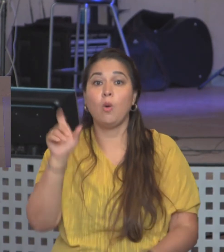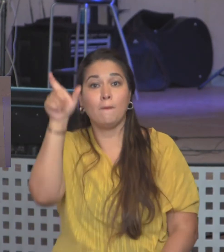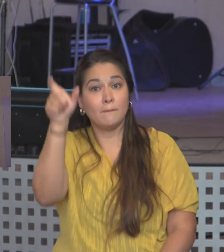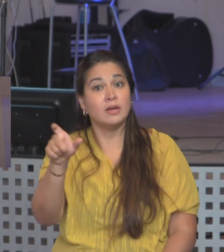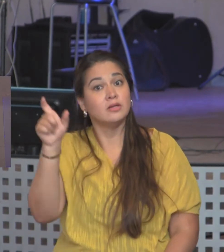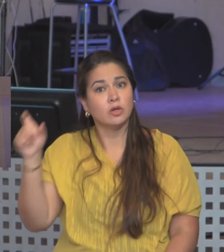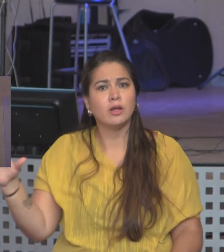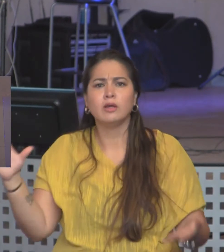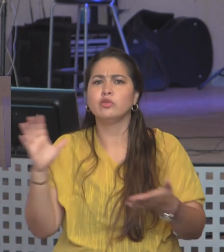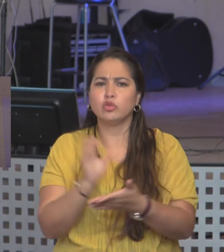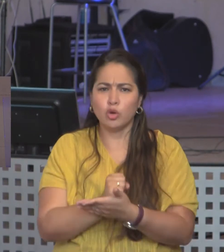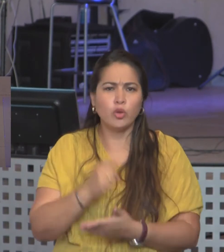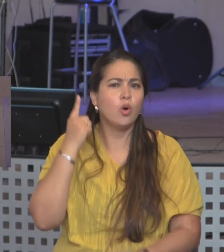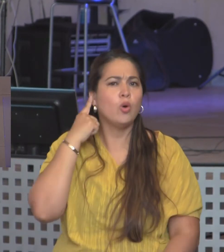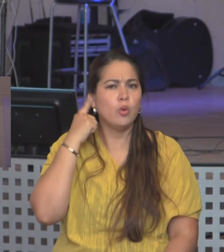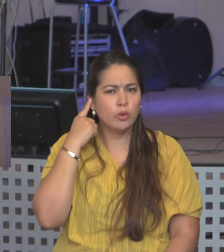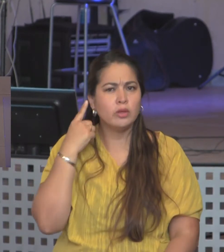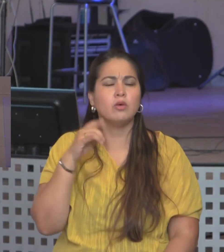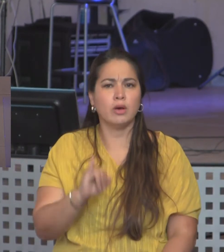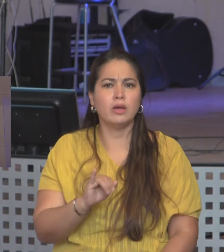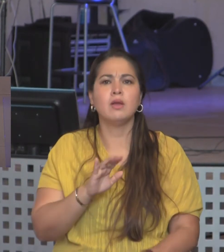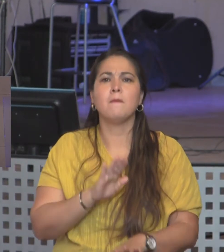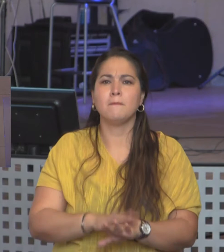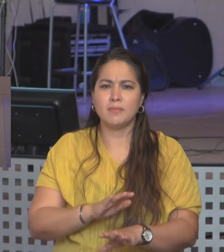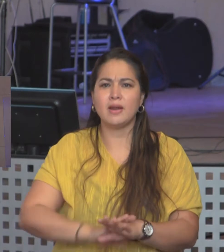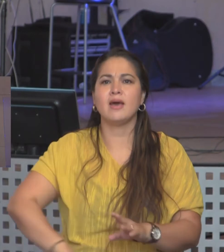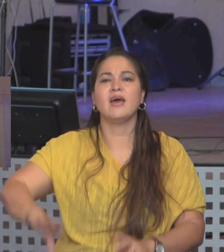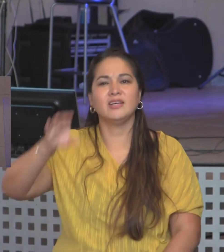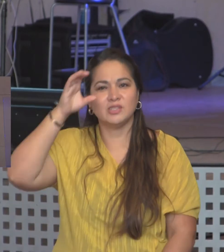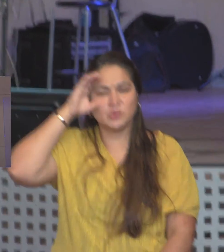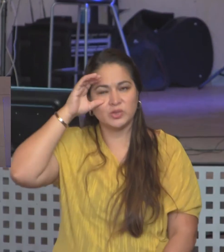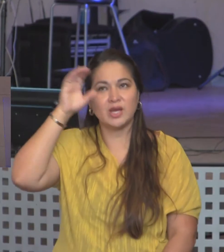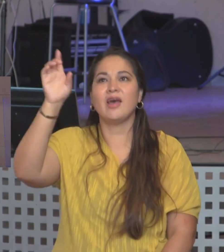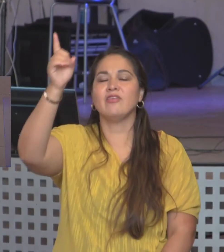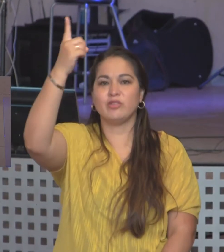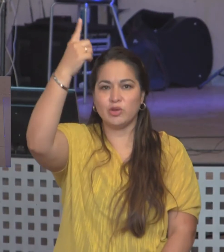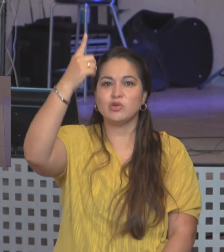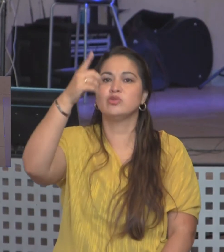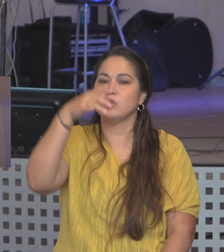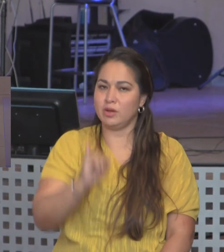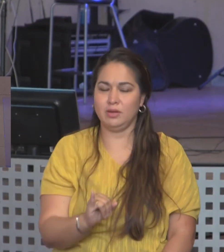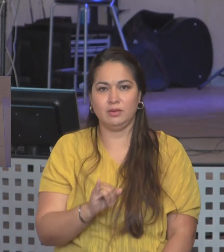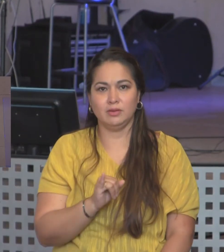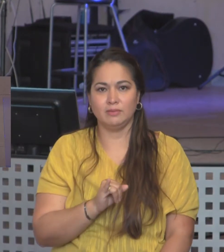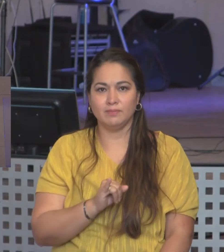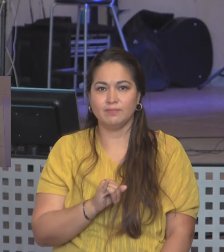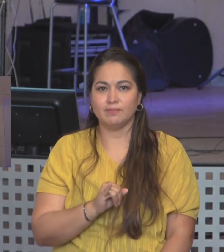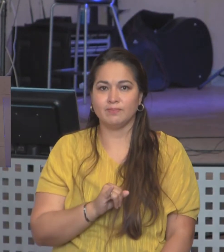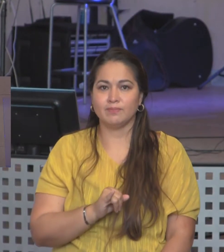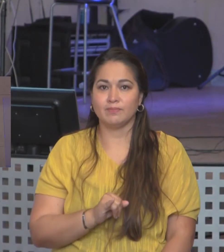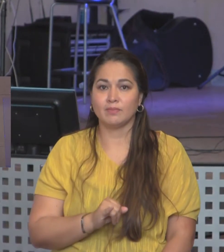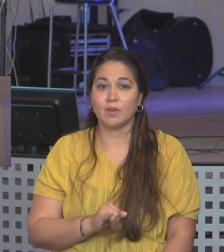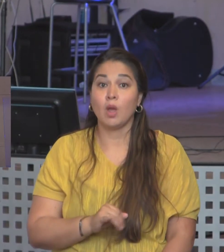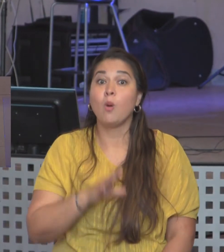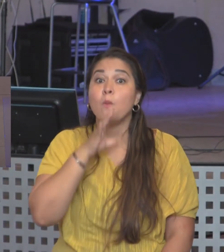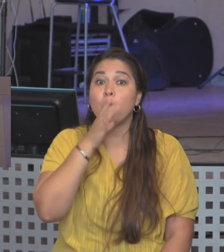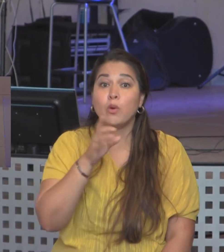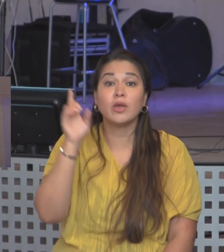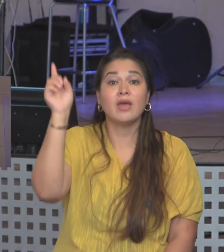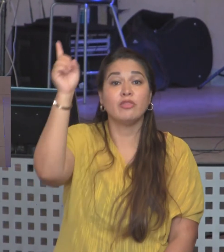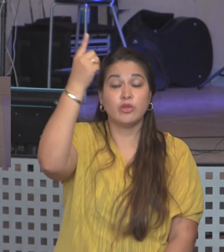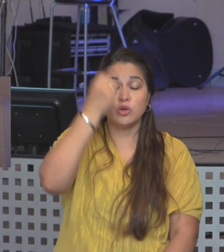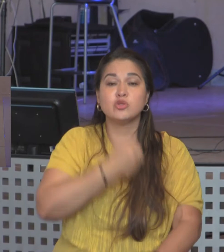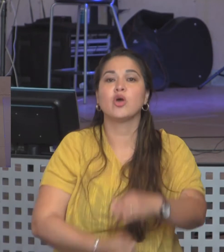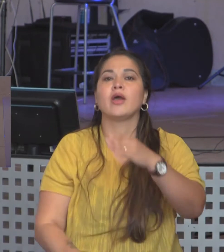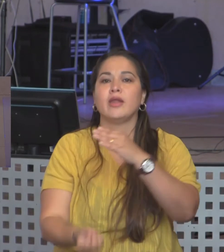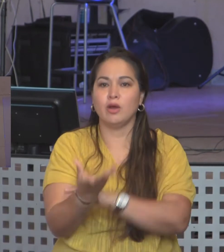oídos. No para oír al hombre, no para oír a otros. Tiene oídos para oír a aquel al cual